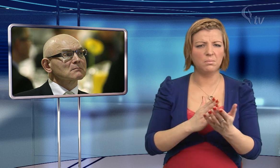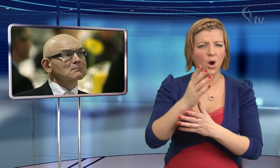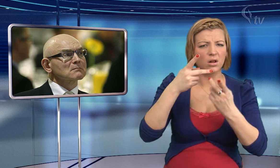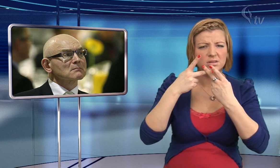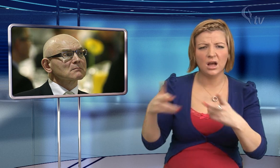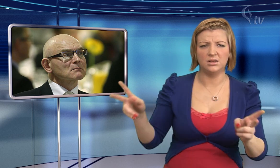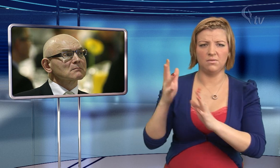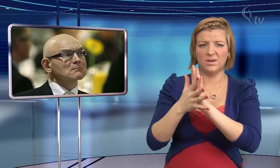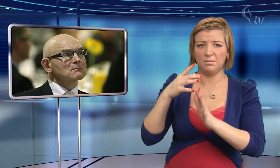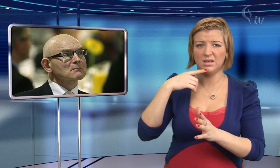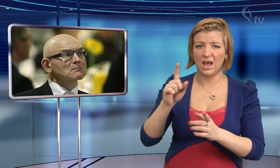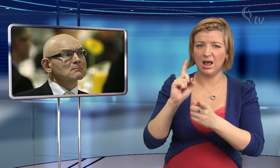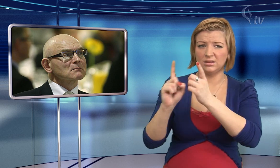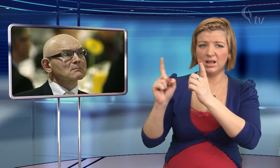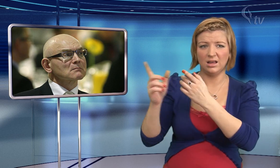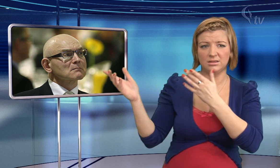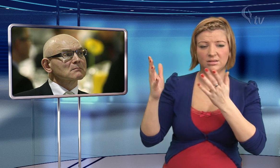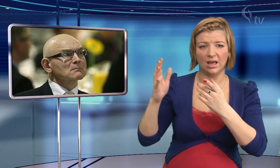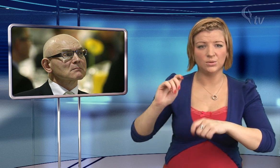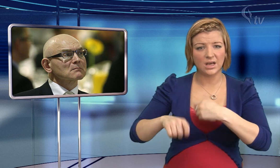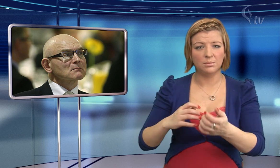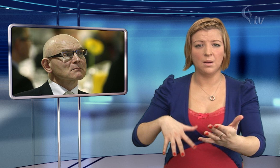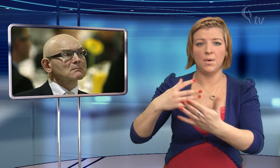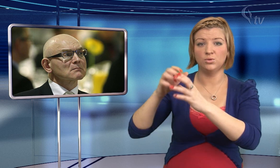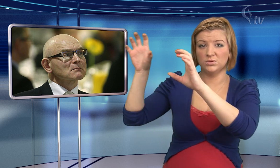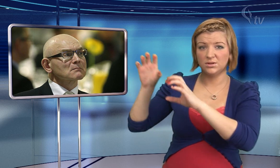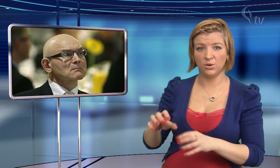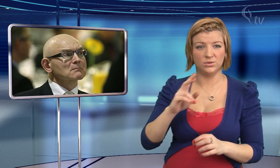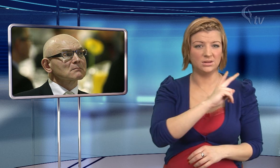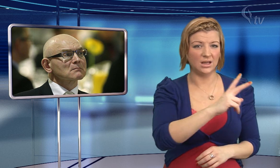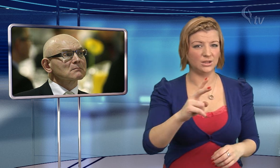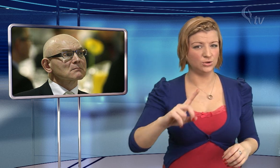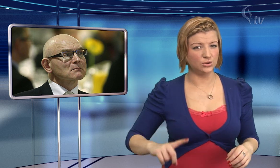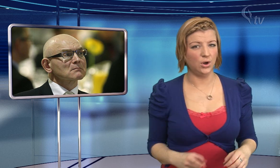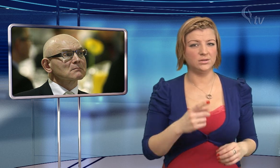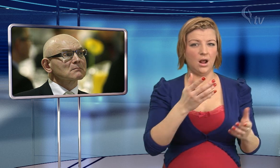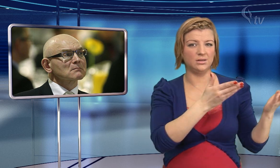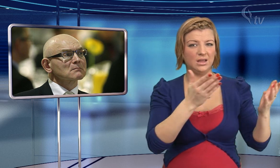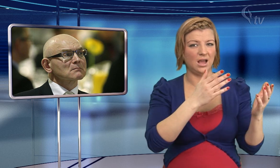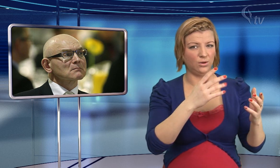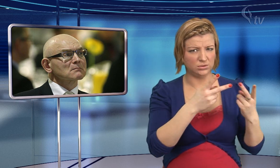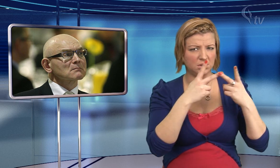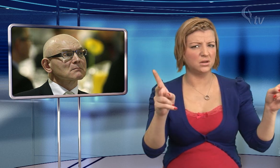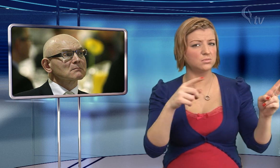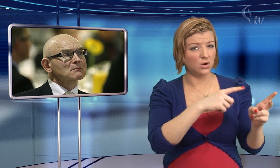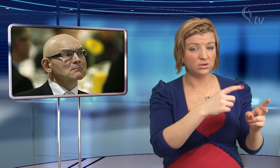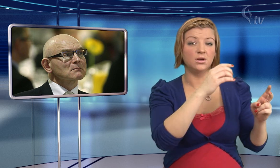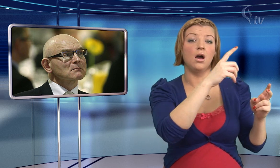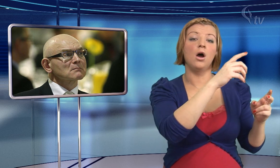Veel soovib õiguskantsler teada, mille poolest erineb viipekeele tõlketeenus käibemaksuseaduses nimetatud teistest